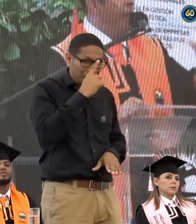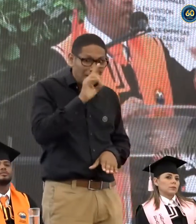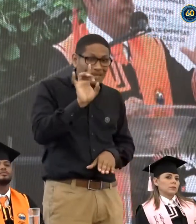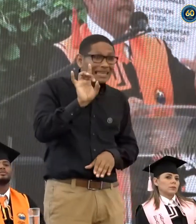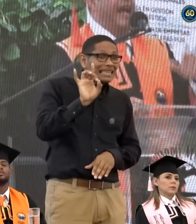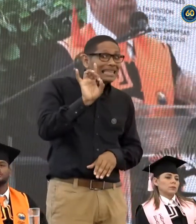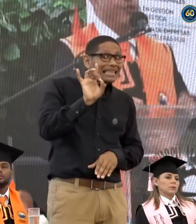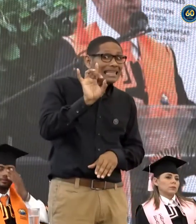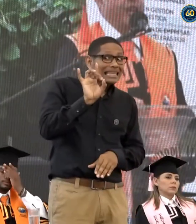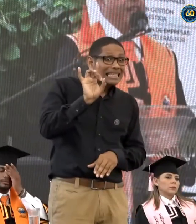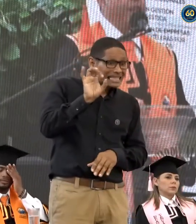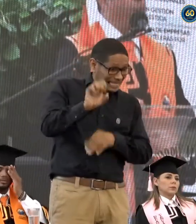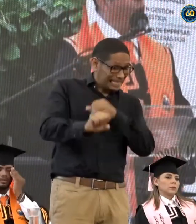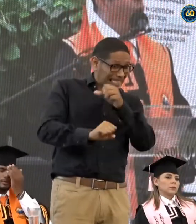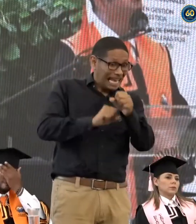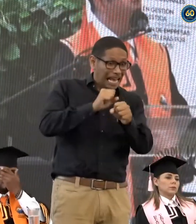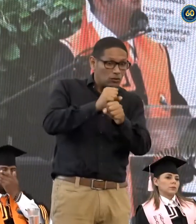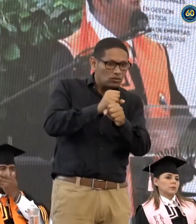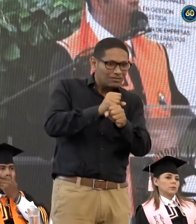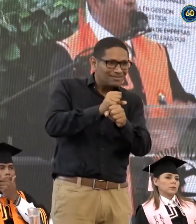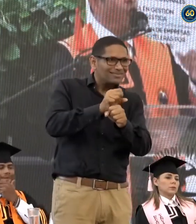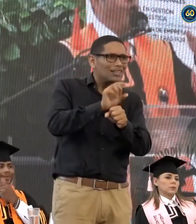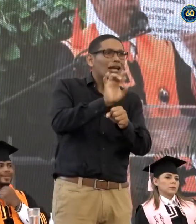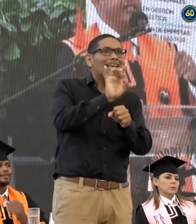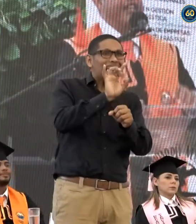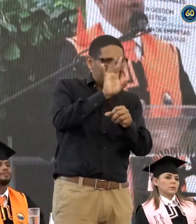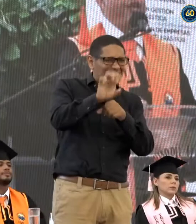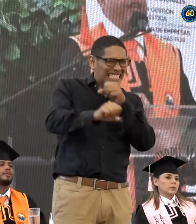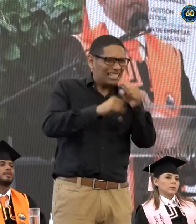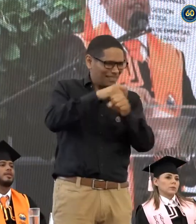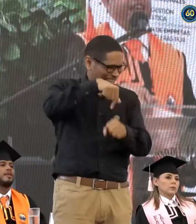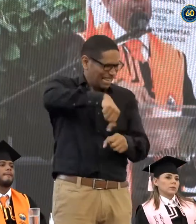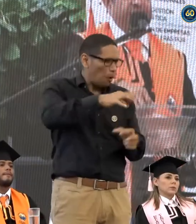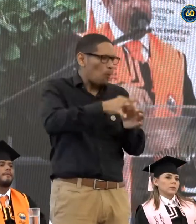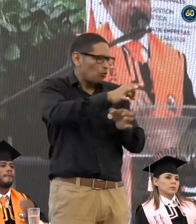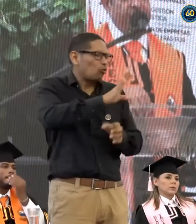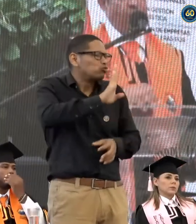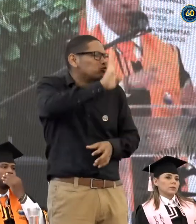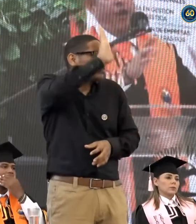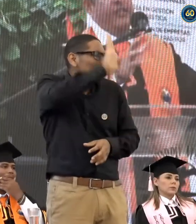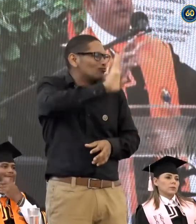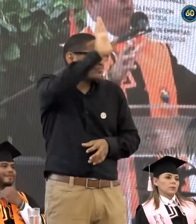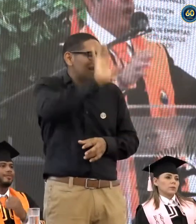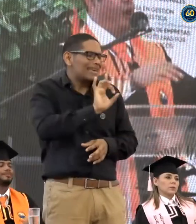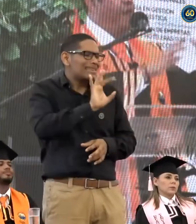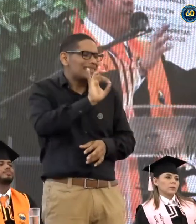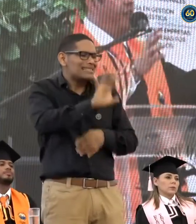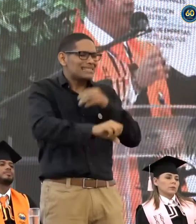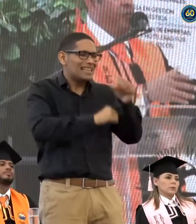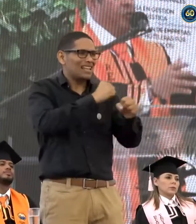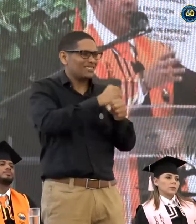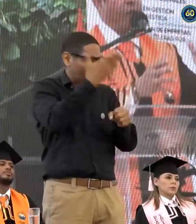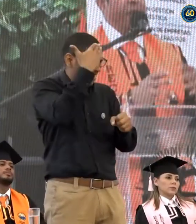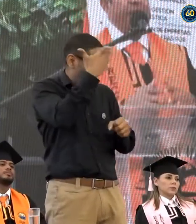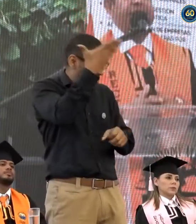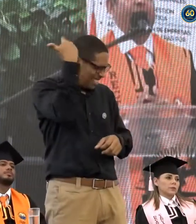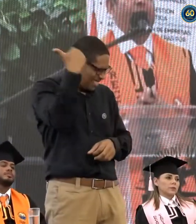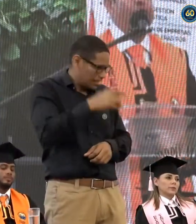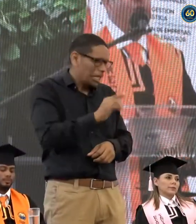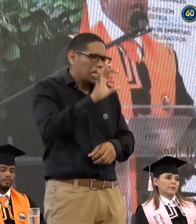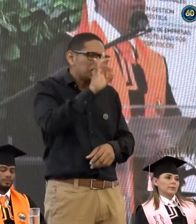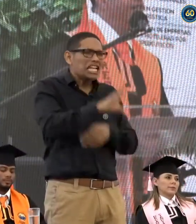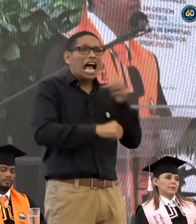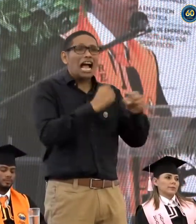años en este pueblo a todos los quinceañeros y quinceañeras No solo le hacemos una gran fiesta como seguramente le hicieron a ustedes